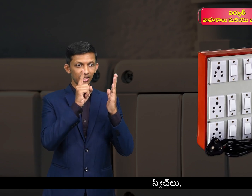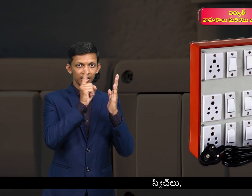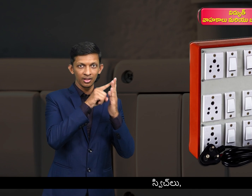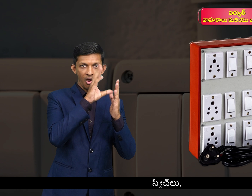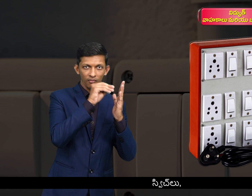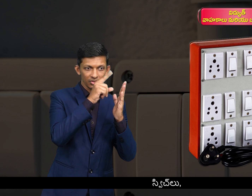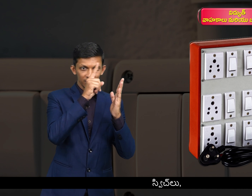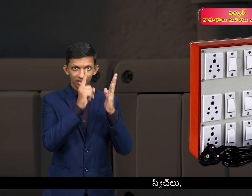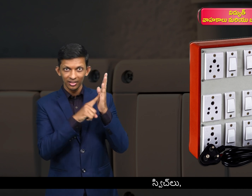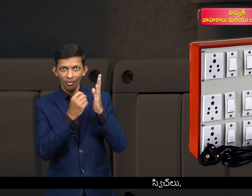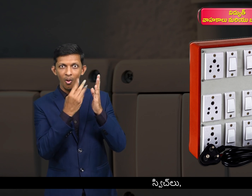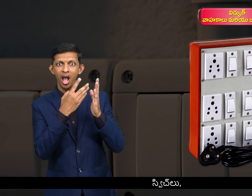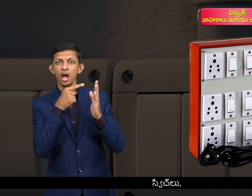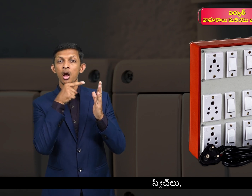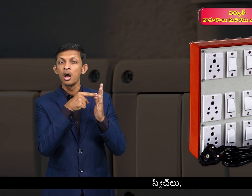స్విచ్లు,